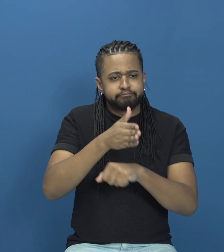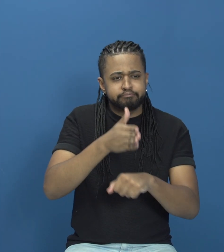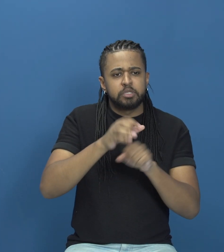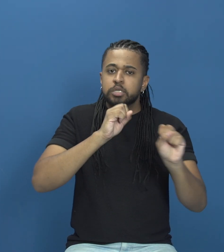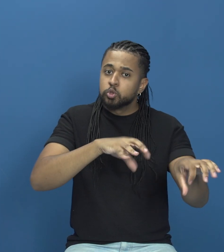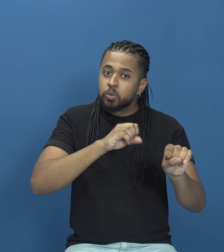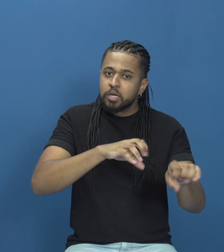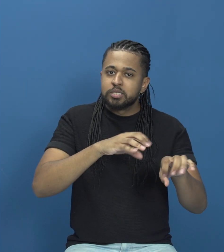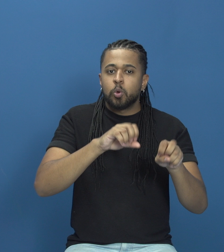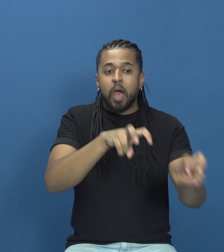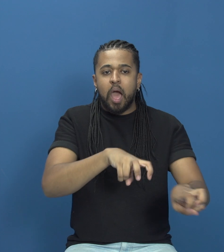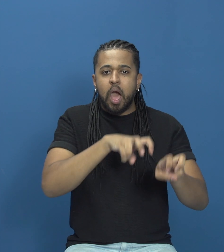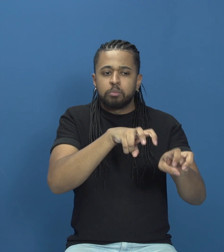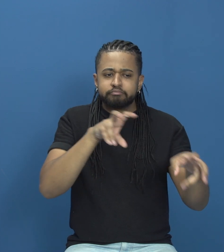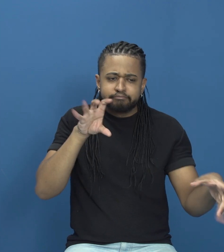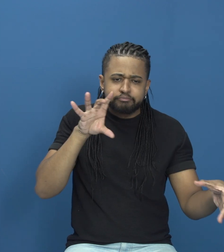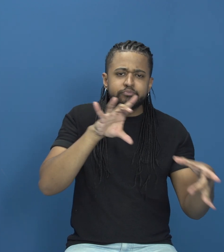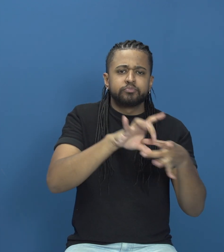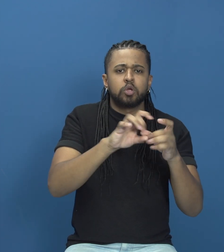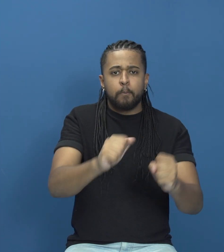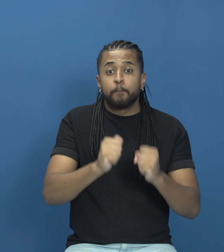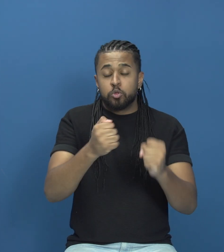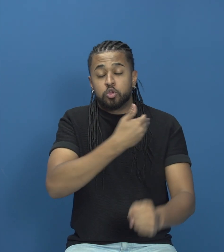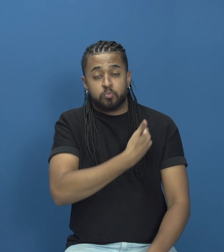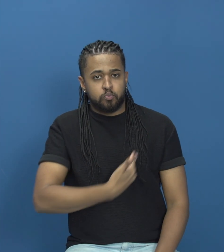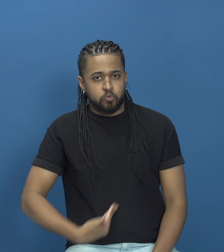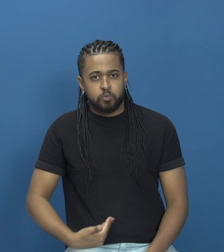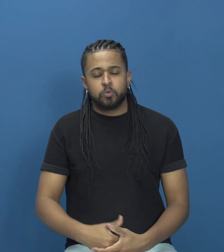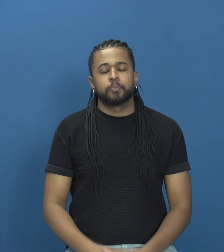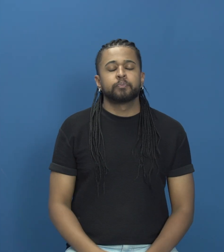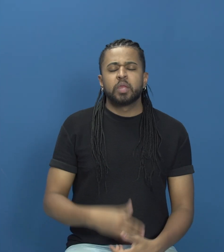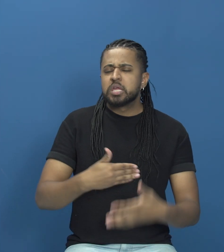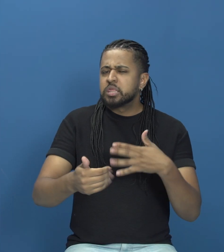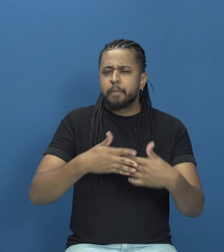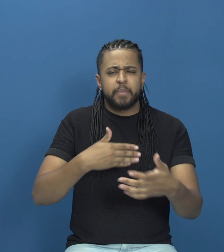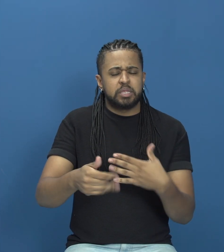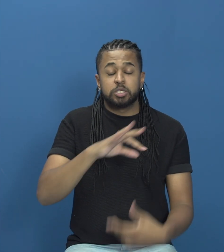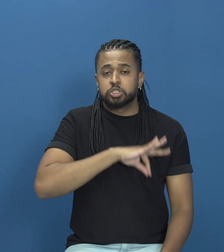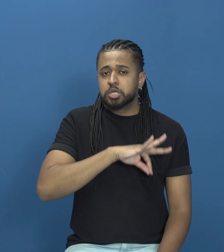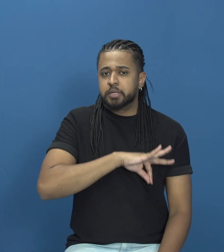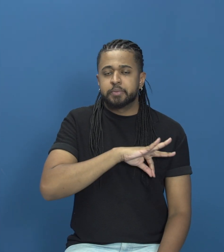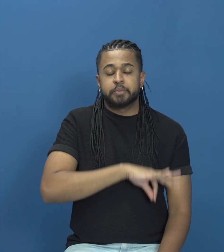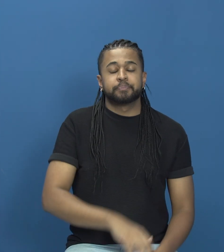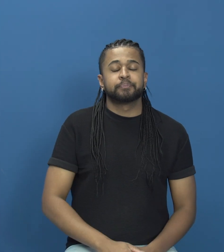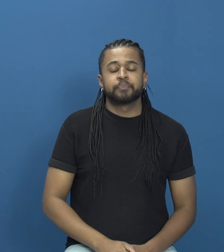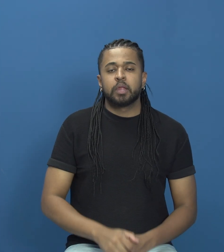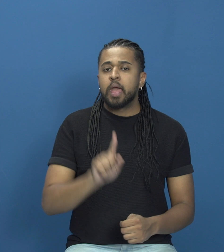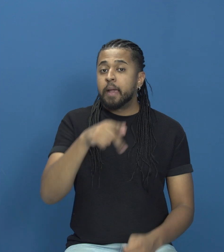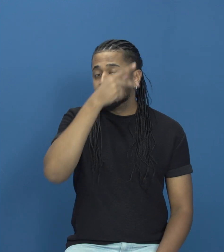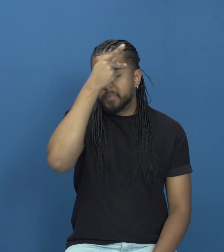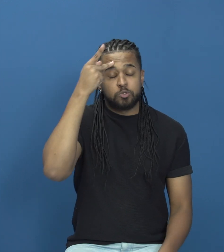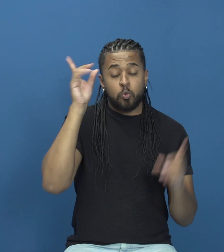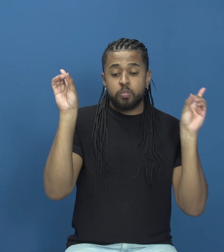da educação do campo conveniadas com o poder público, independente de renda, que sejam